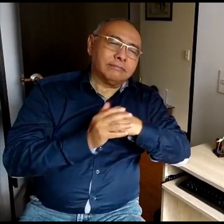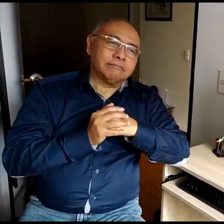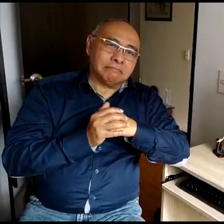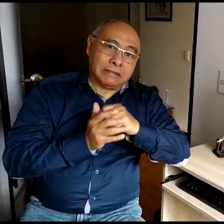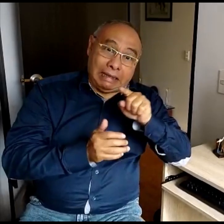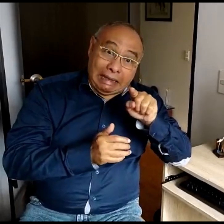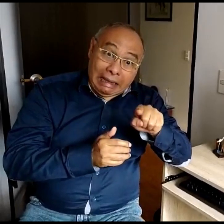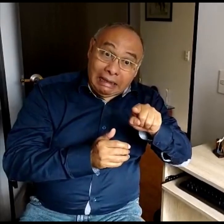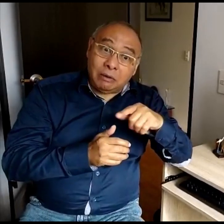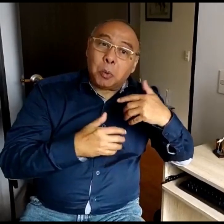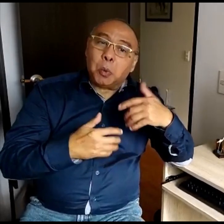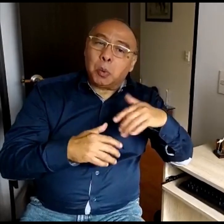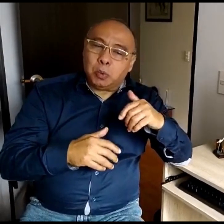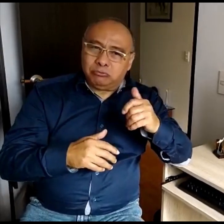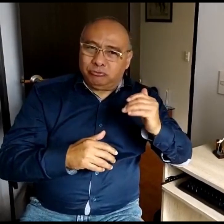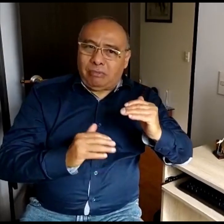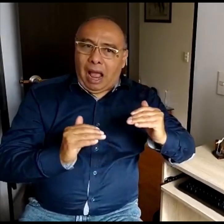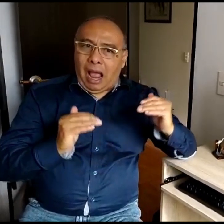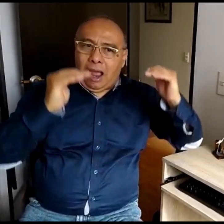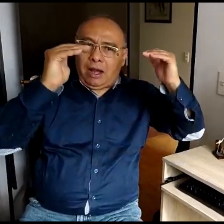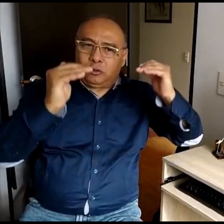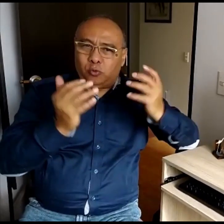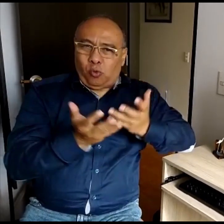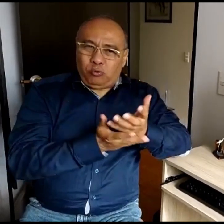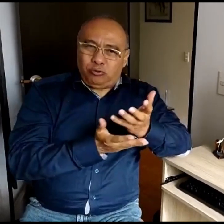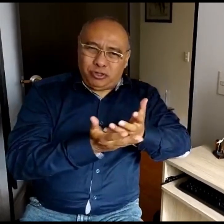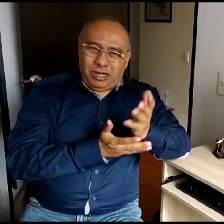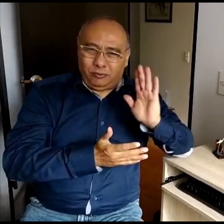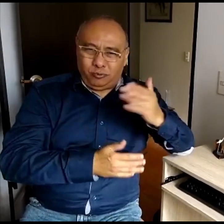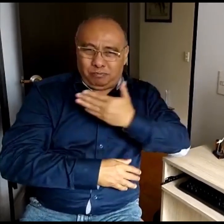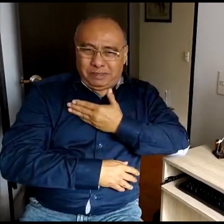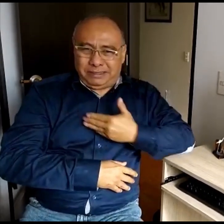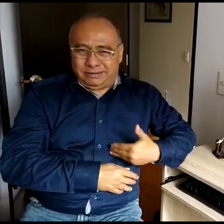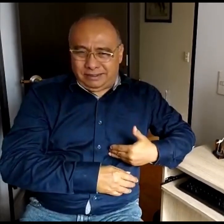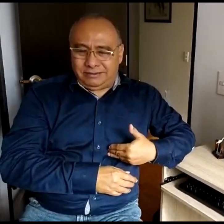quien es el alto consejero presidencial para la participación de las personas con discapacidad.